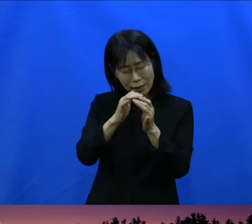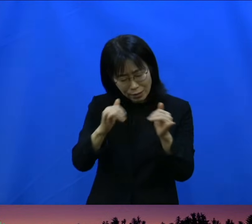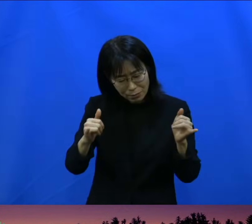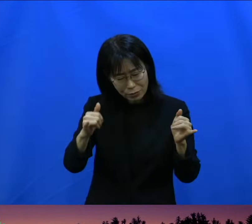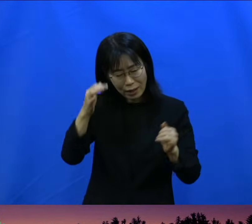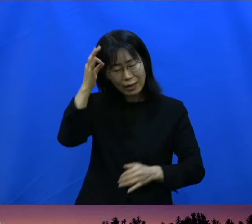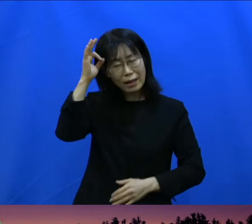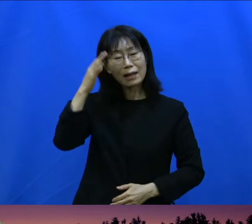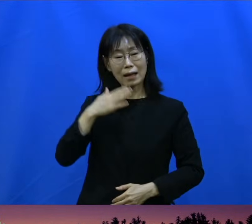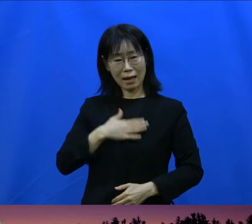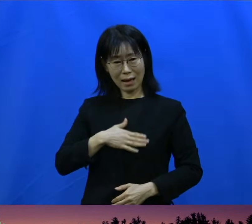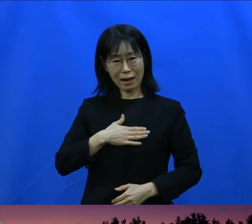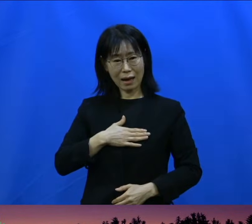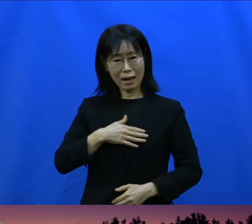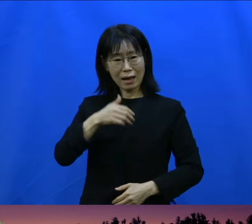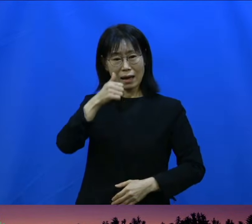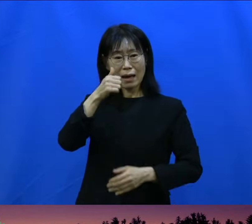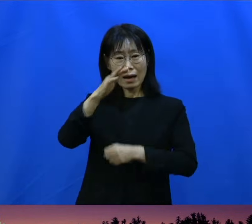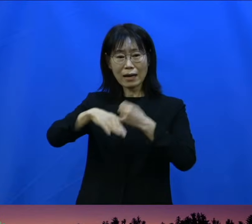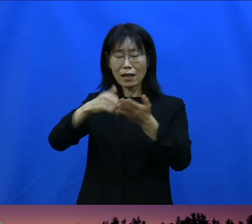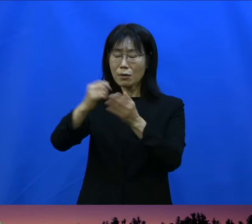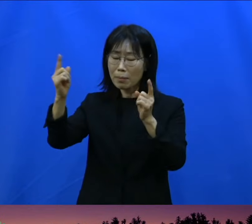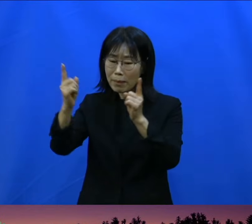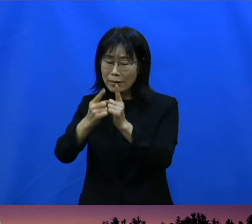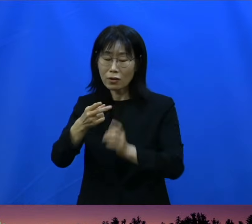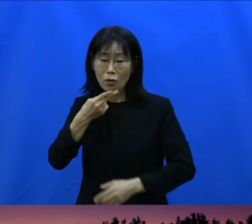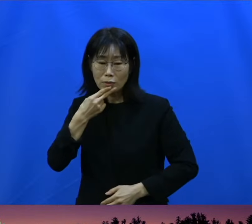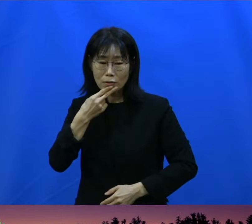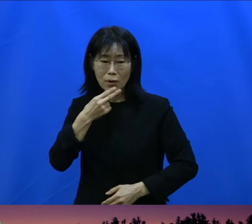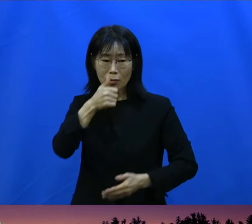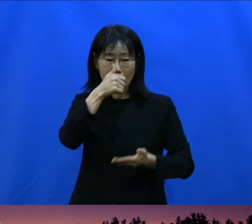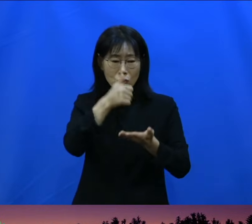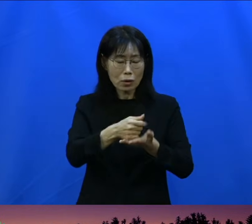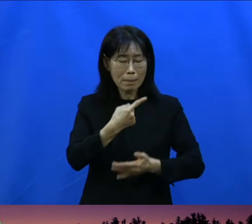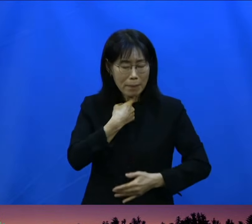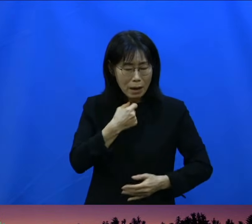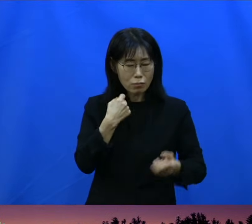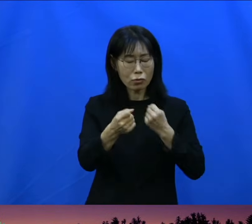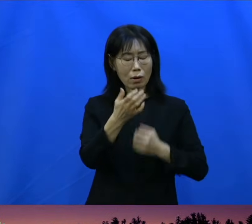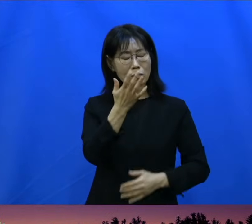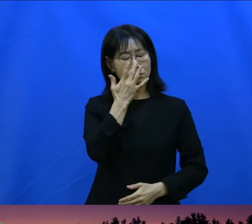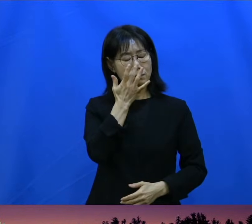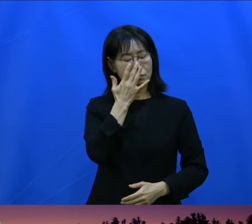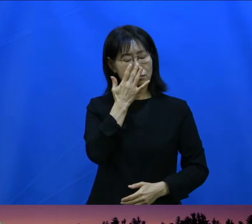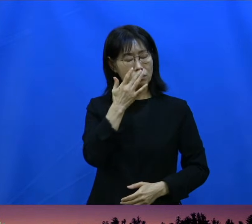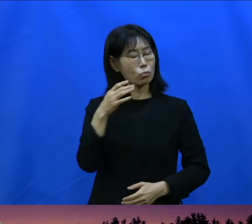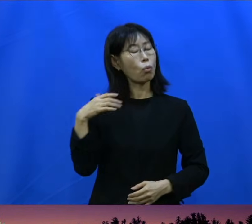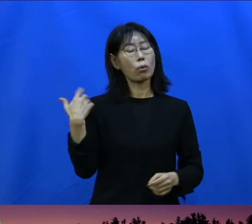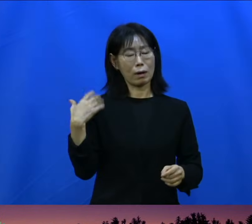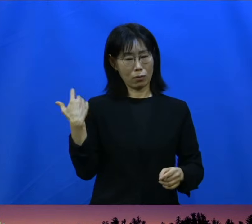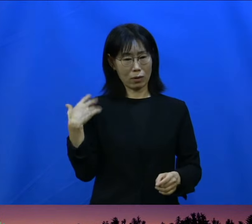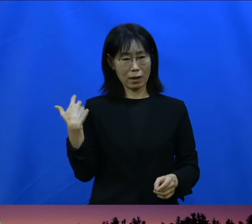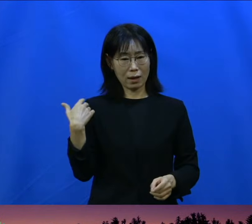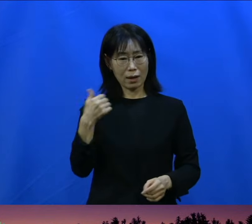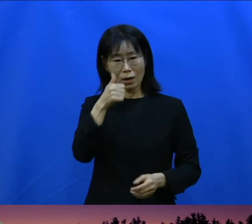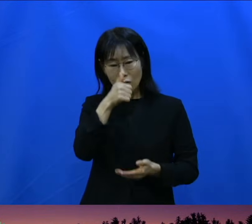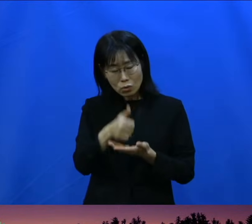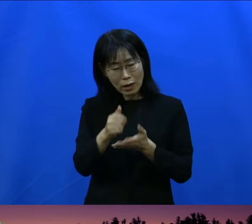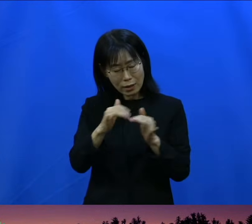거예요. 그리고 어둠에서 빛으로 가는 거예요. 자신의 완고한 틀이 파삭 끼어지는.